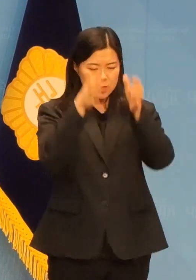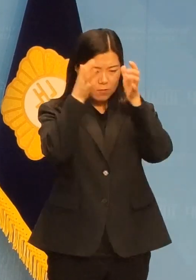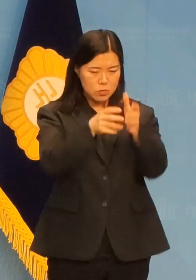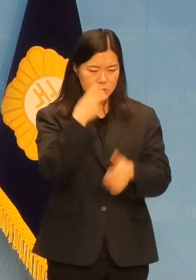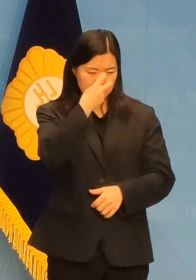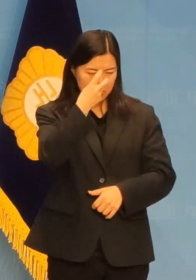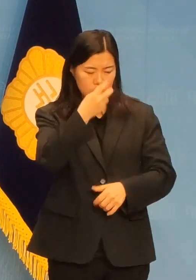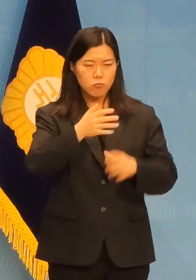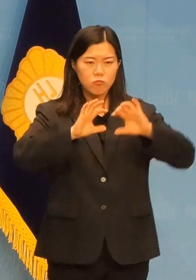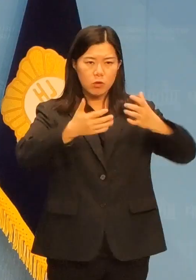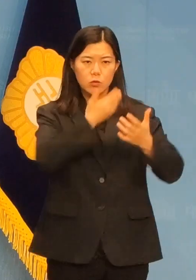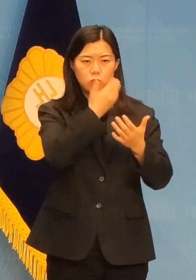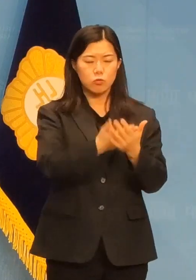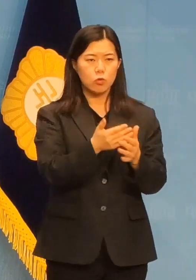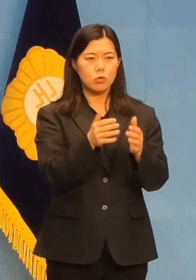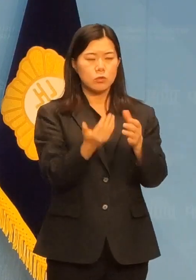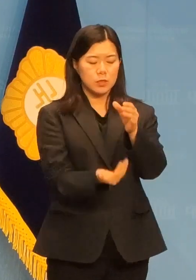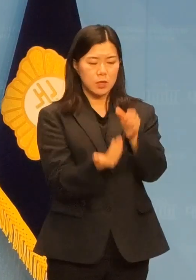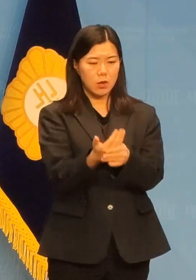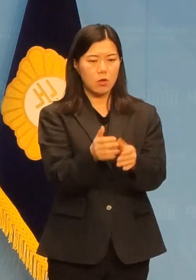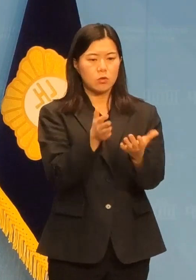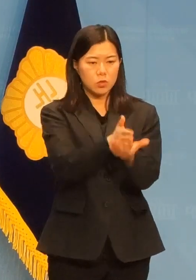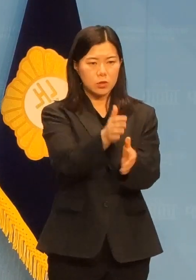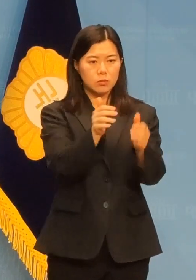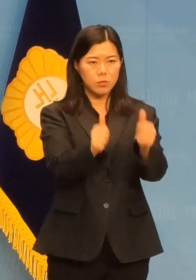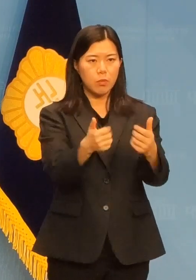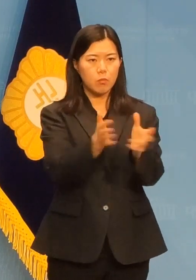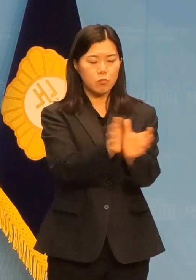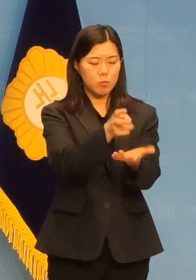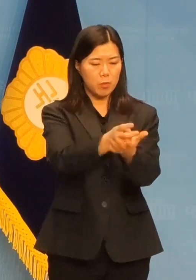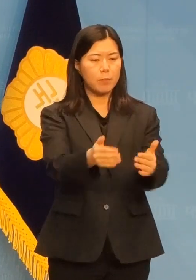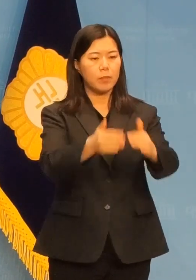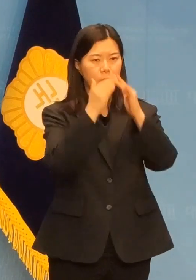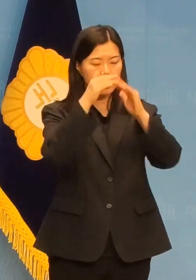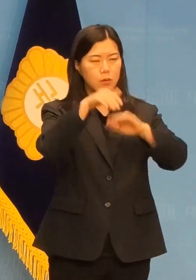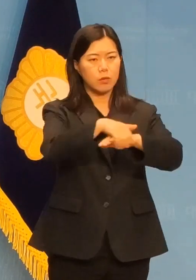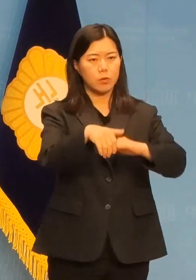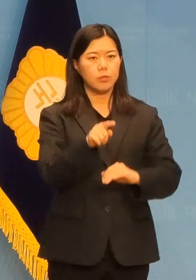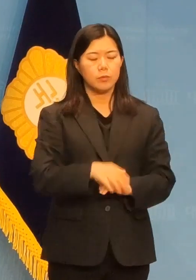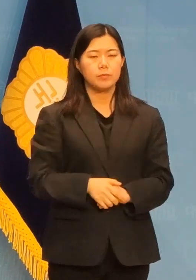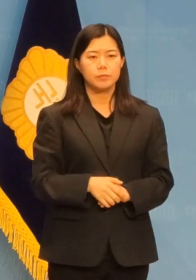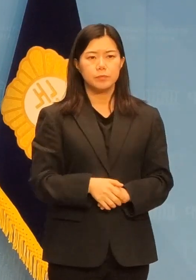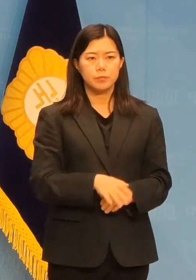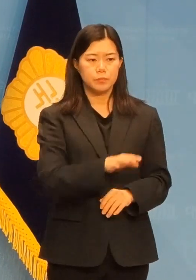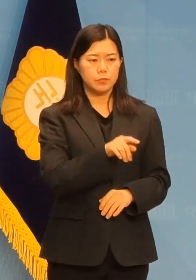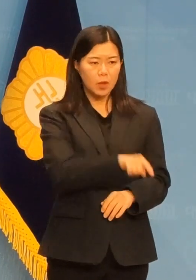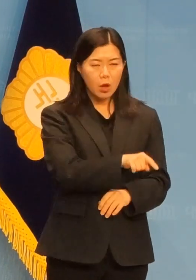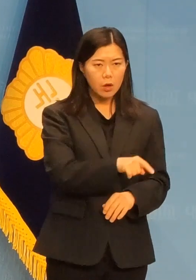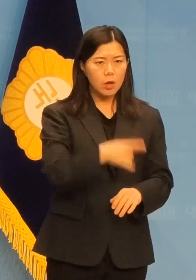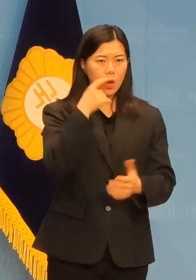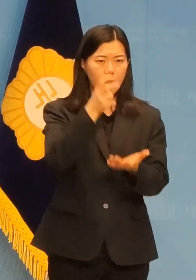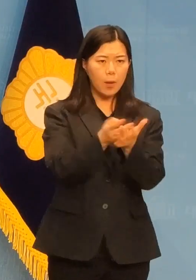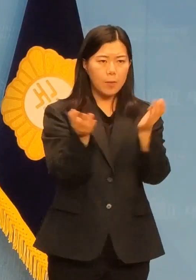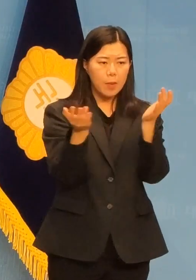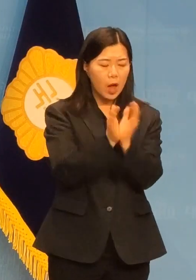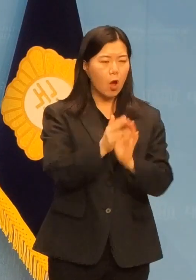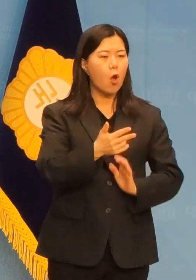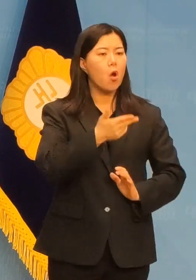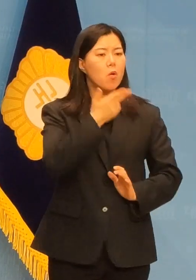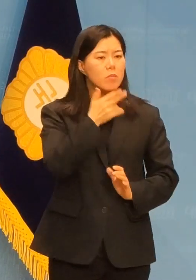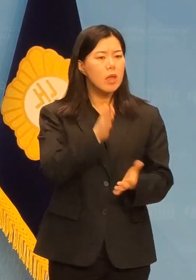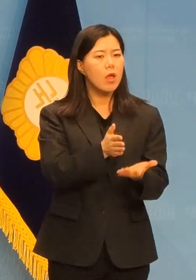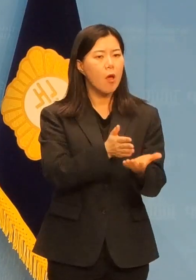국가적 중요사건 전담재판부 설치 예규를 제정하기로 했습니다. 여당이 위헌 소지를 없앤